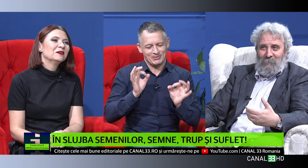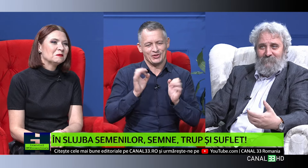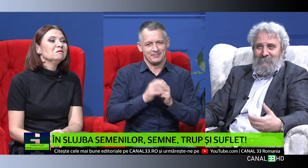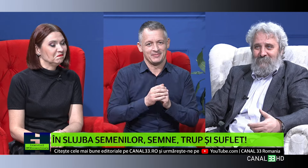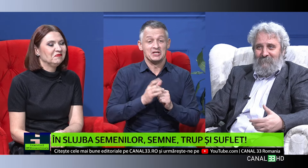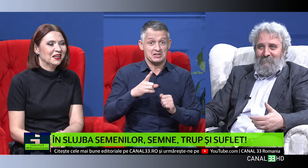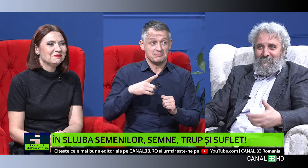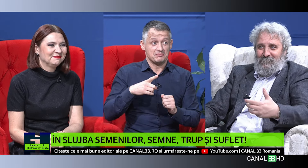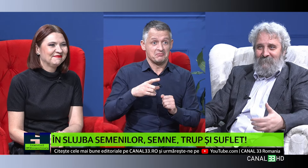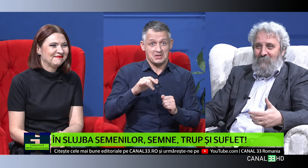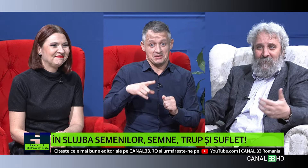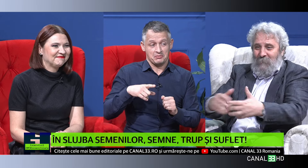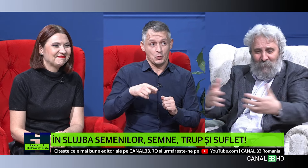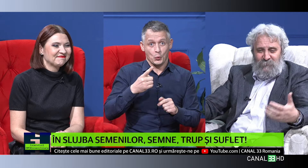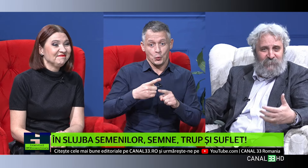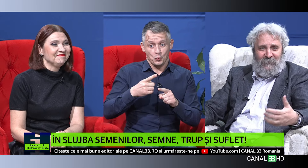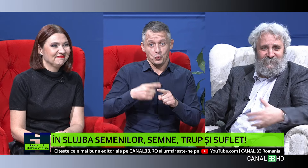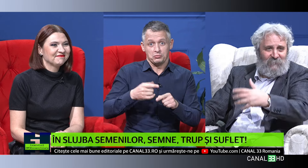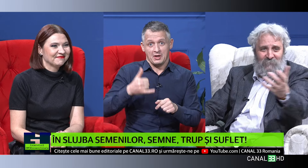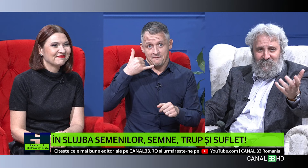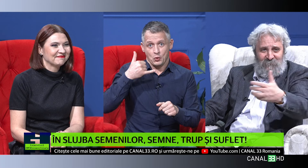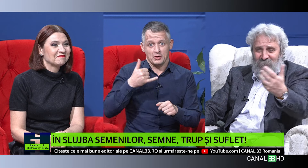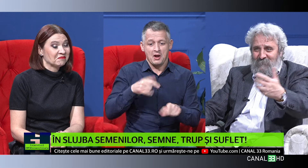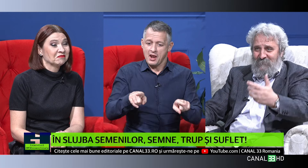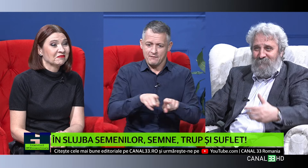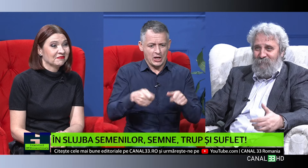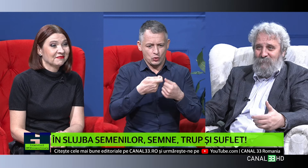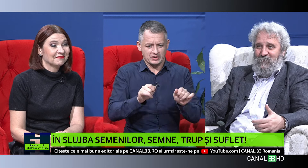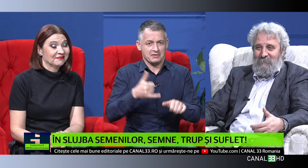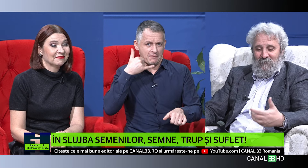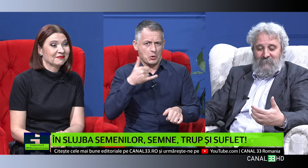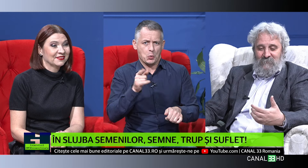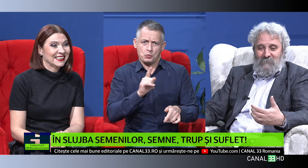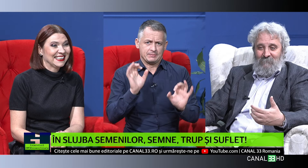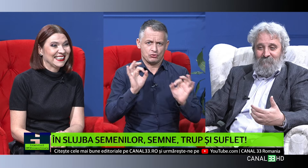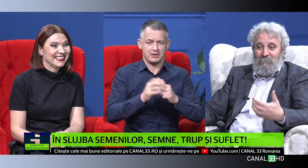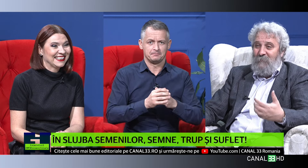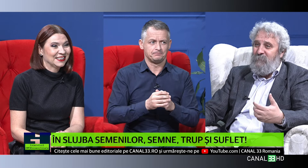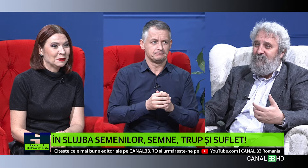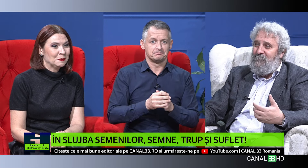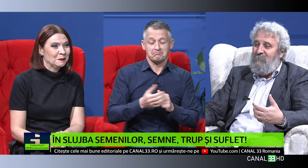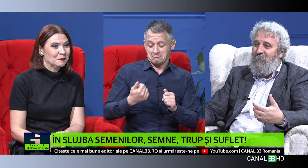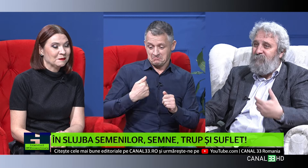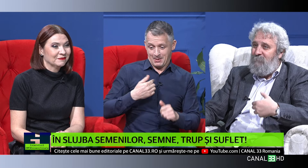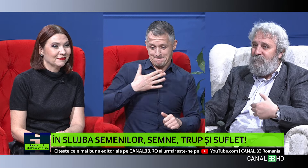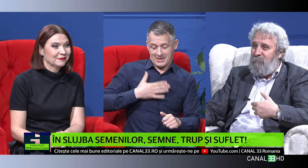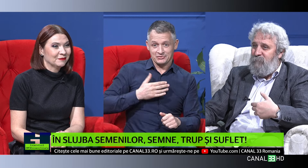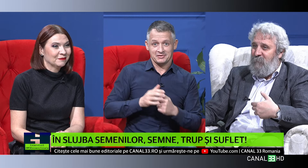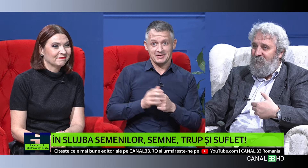telefon, ca toate celelalte, să nu credeți că e special. Îmi place că ne-am schimbat și noi